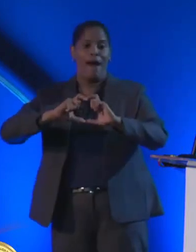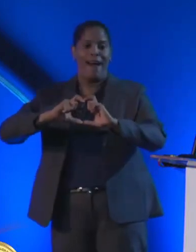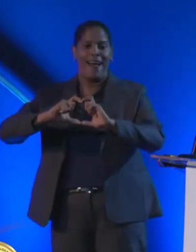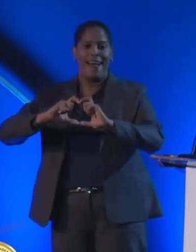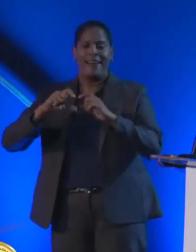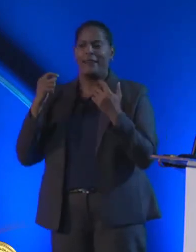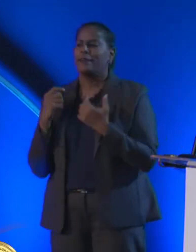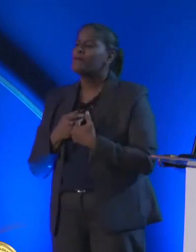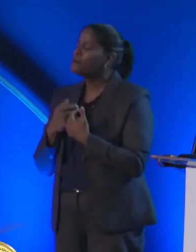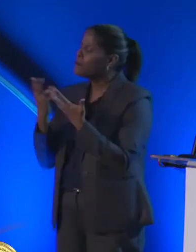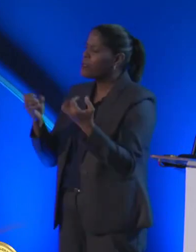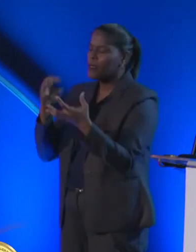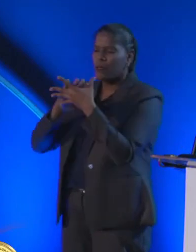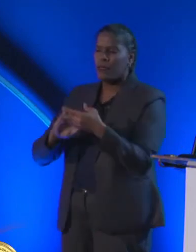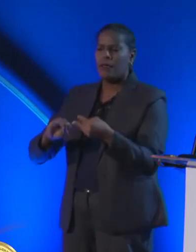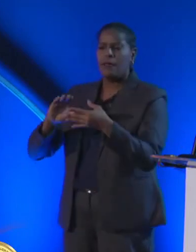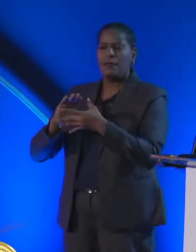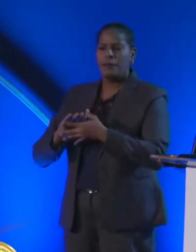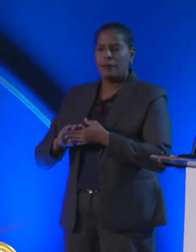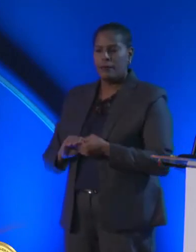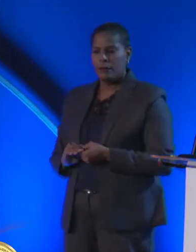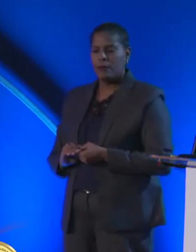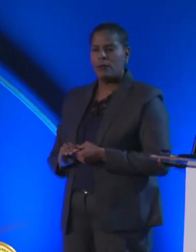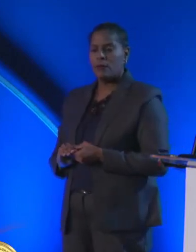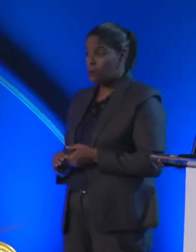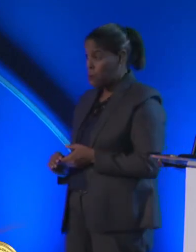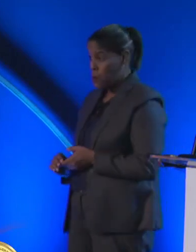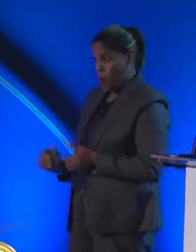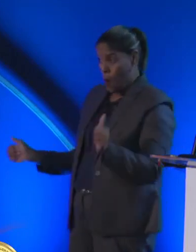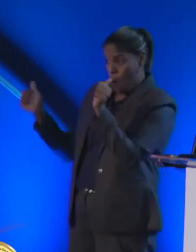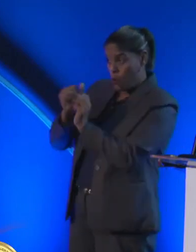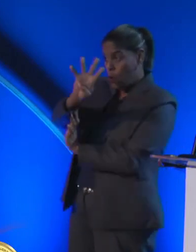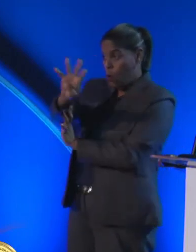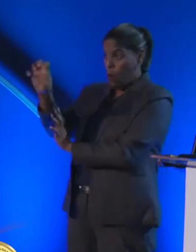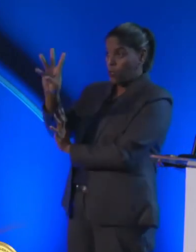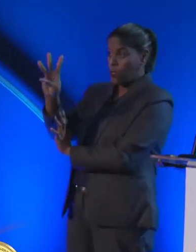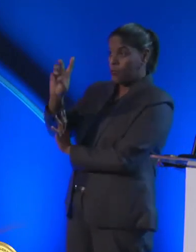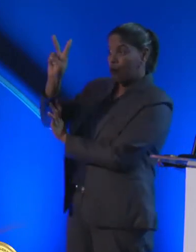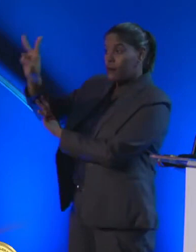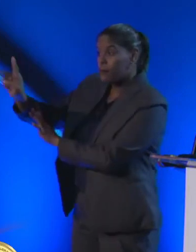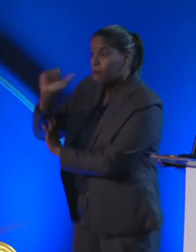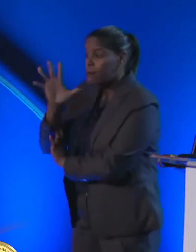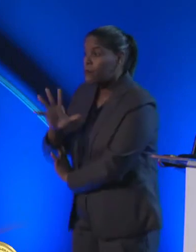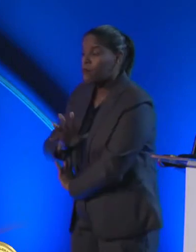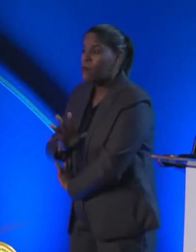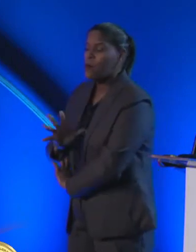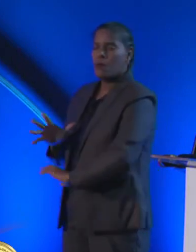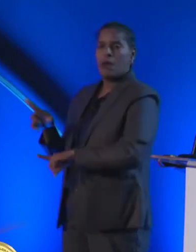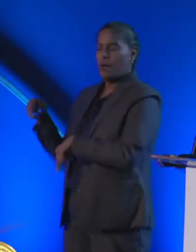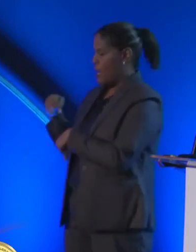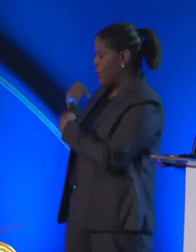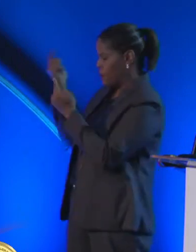galardonadas quiero decirles que junto a las 462 mujeres que han